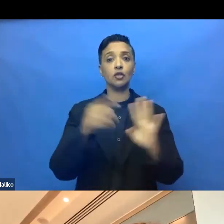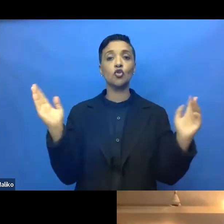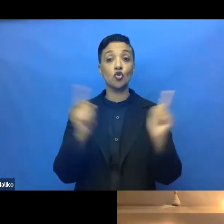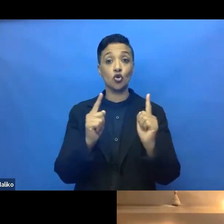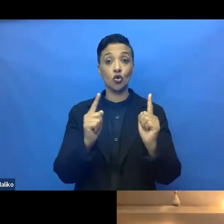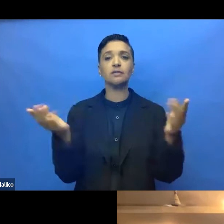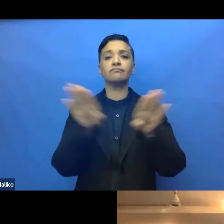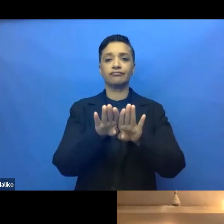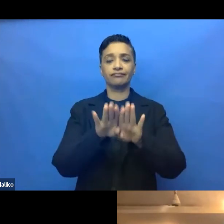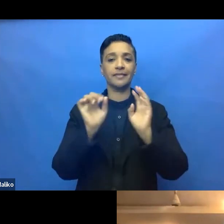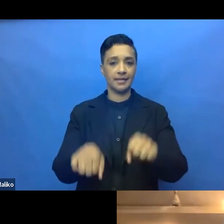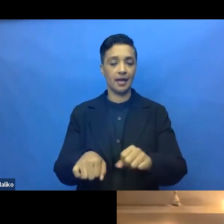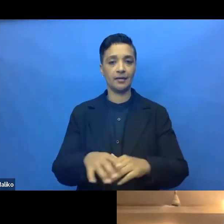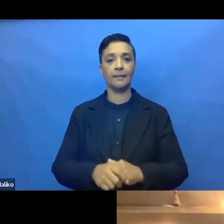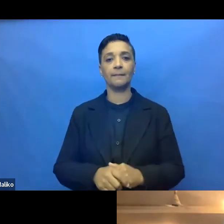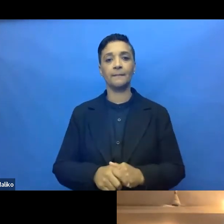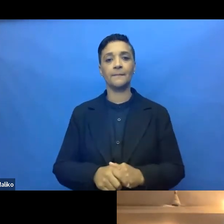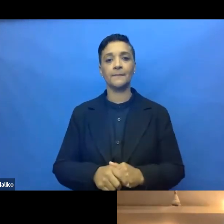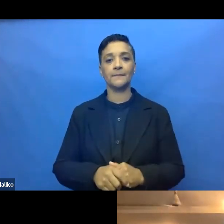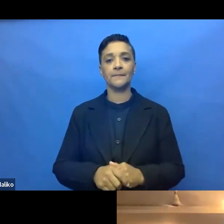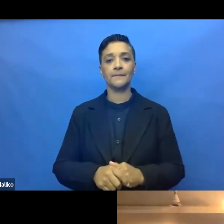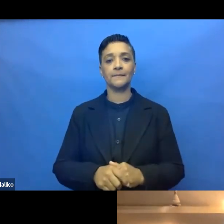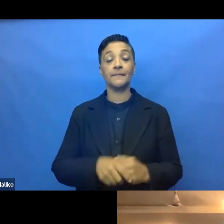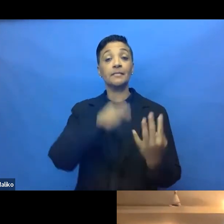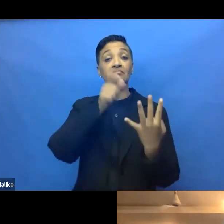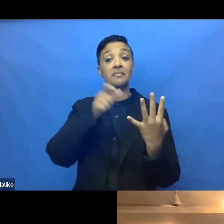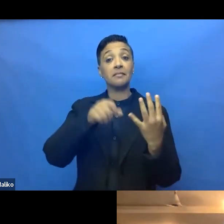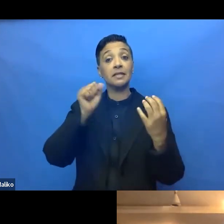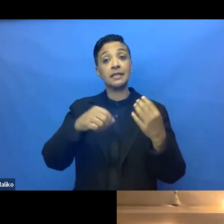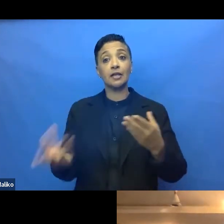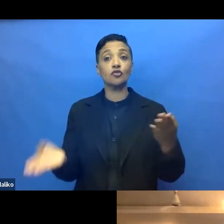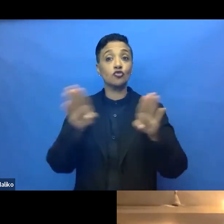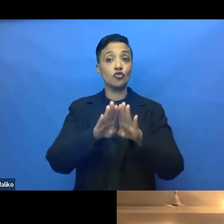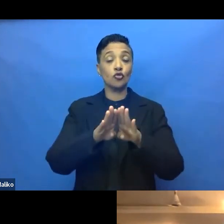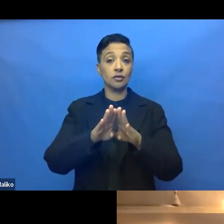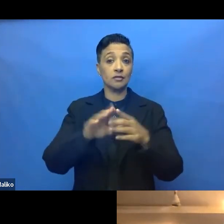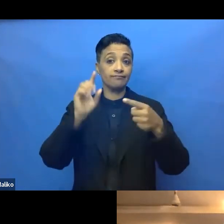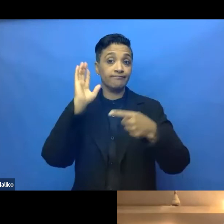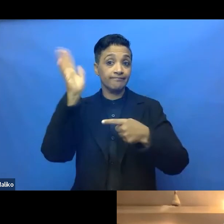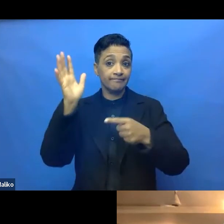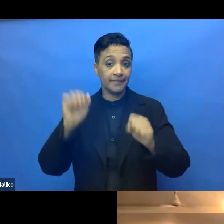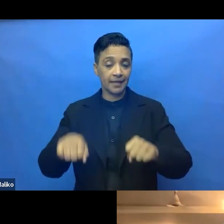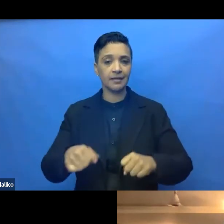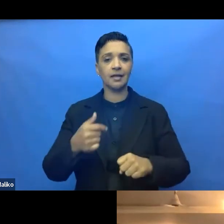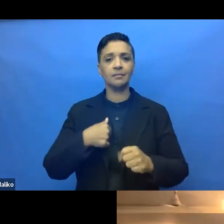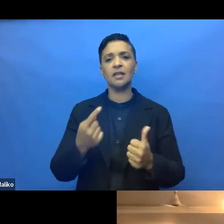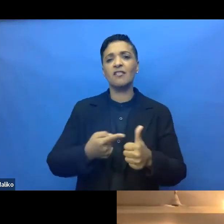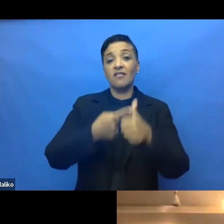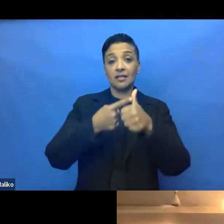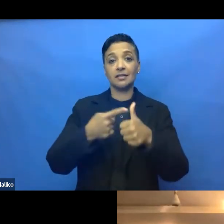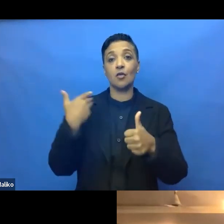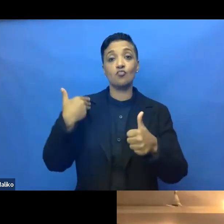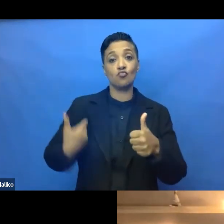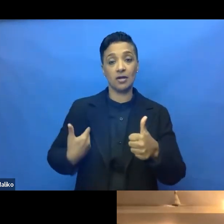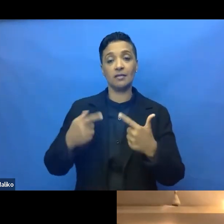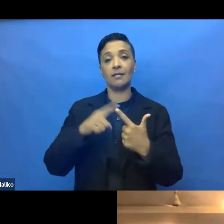du panel pour donner leurs remarques de conclusion. Peut-être ils pourraient répondre à cette question comme